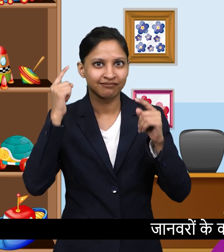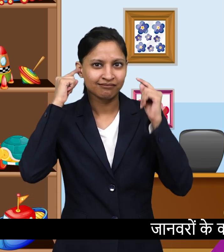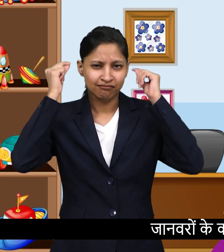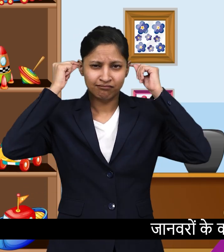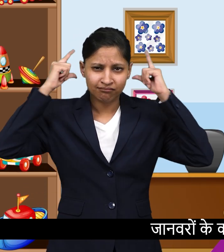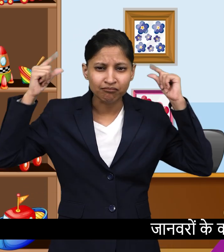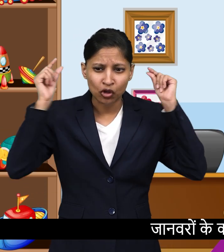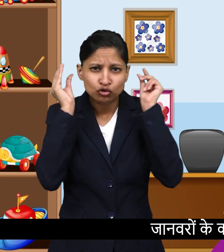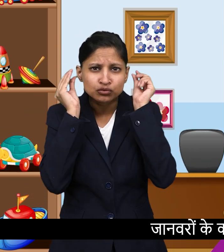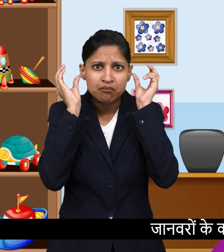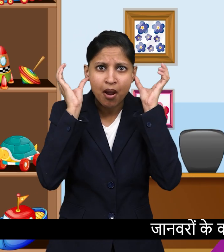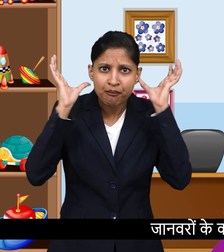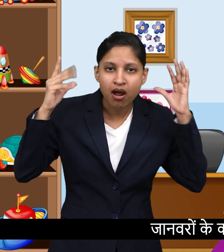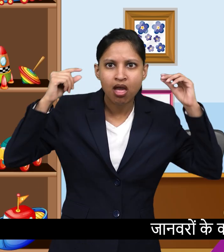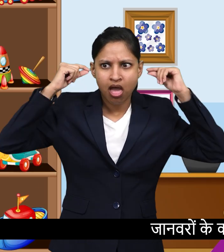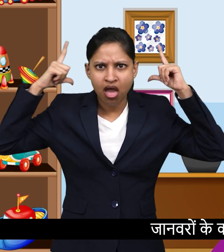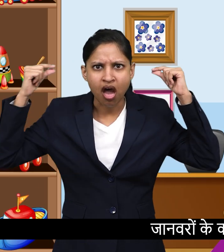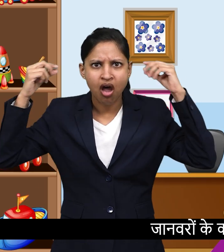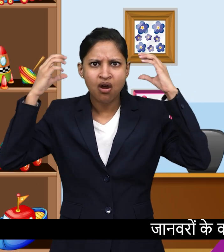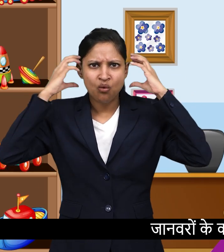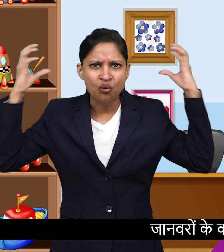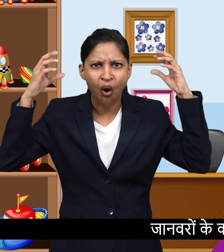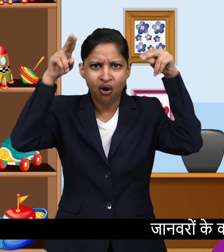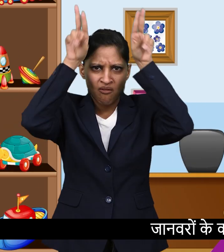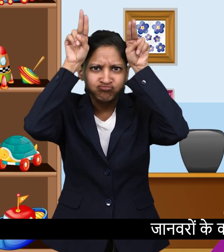जानवरों के कान आकार और रूप में भिन्न होते हैं।